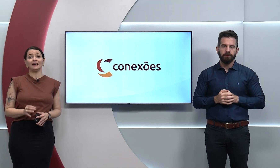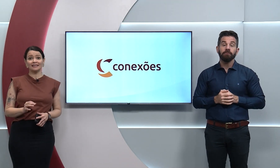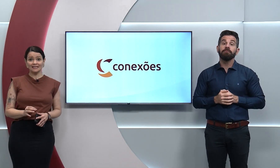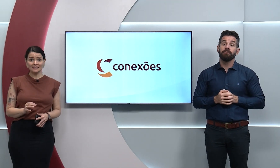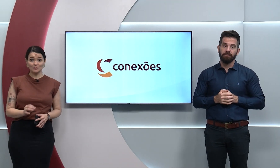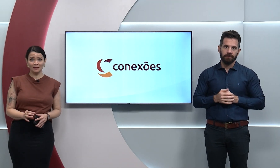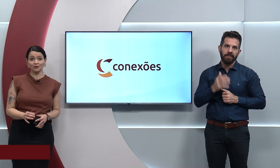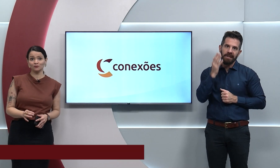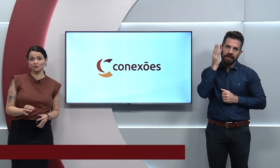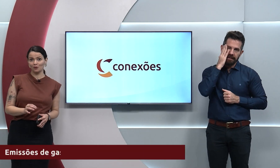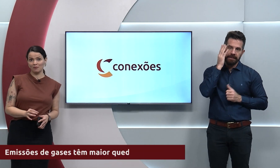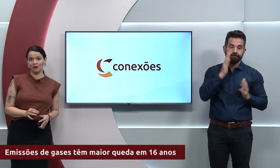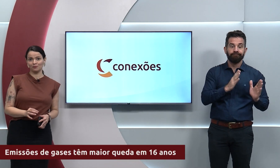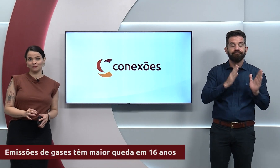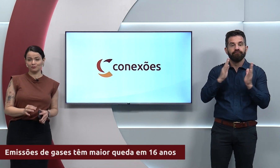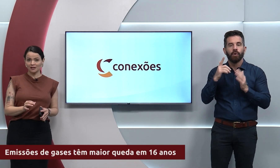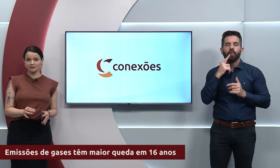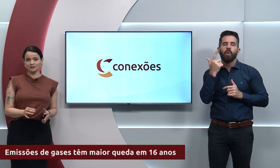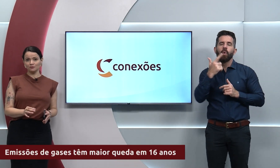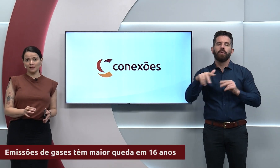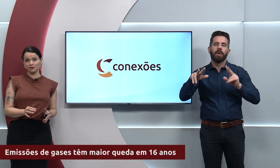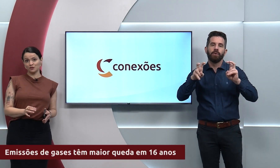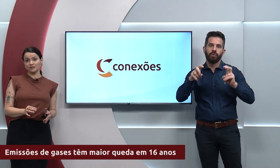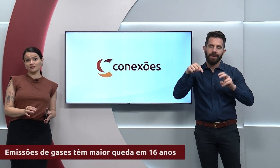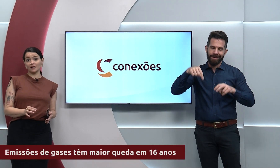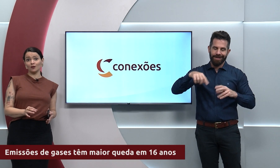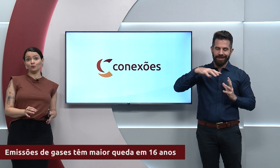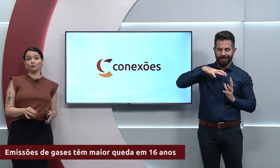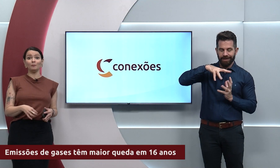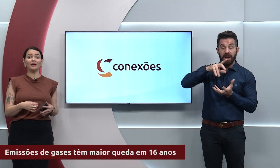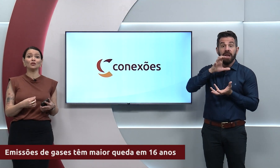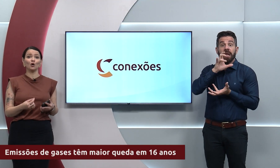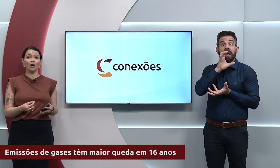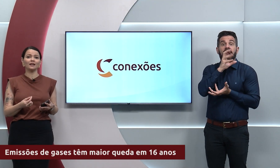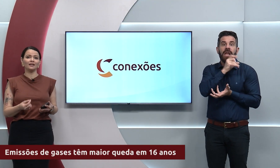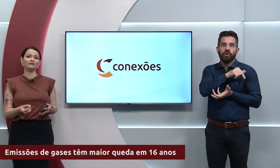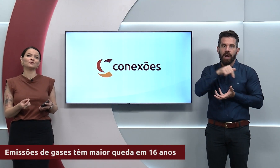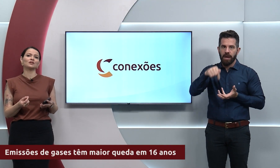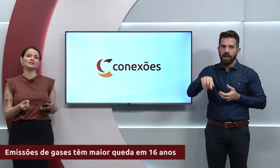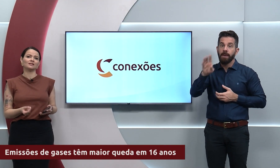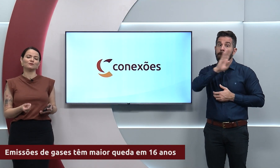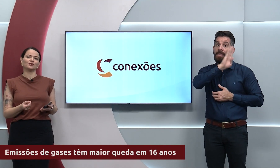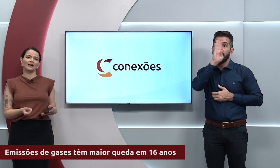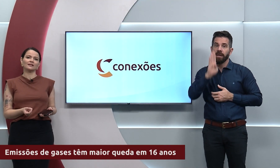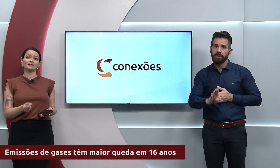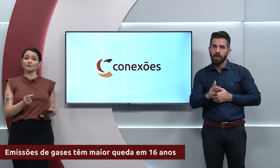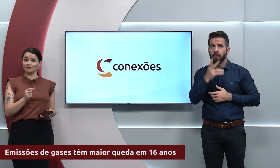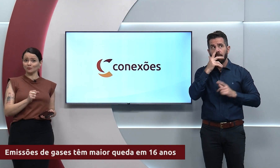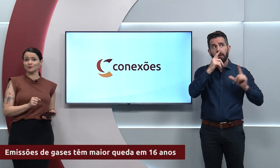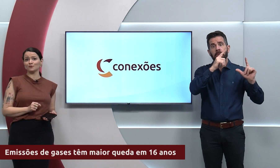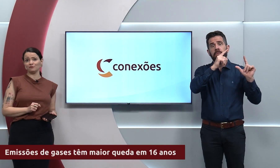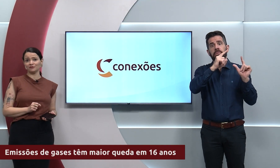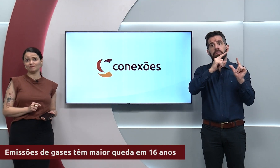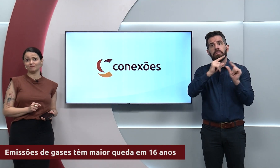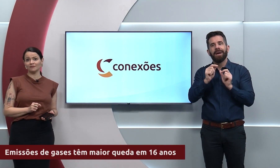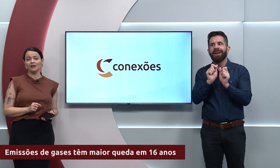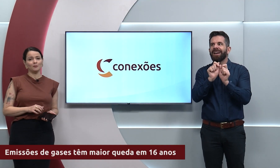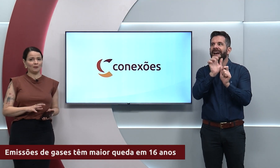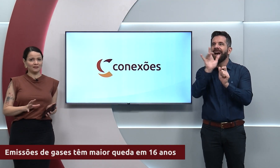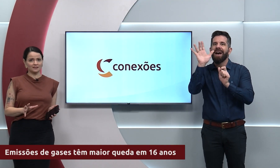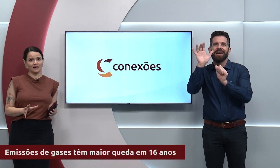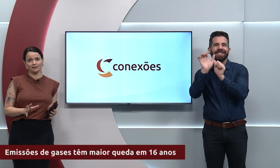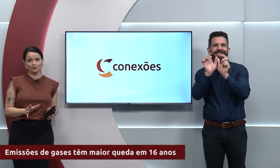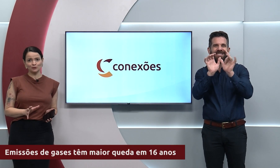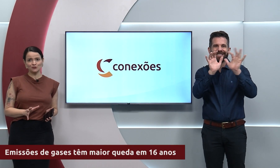é aquecimento global, o Brasil registra o menor nível de emissão de gases do efeito estufa.